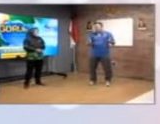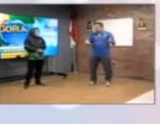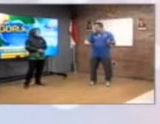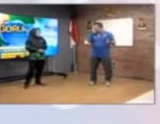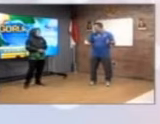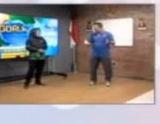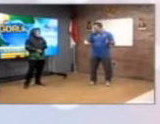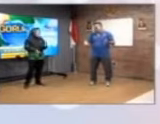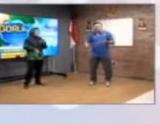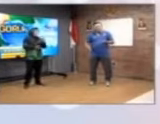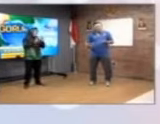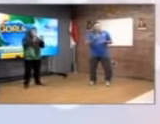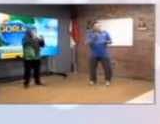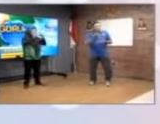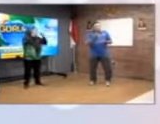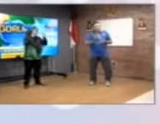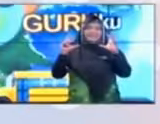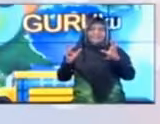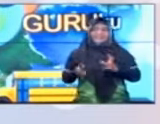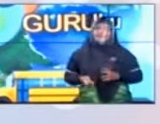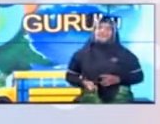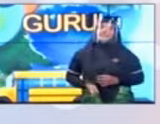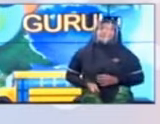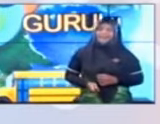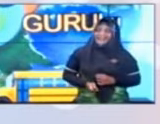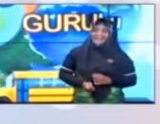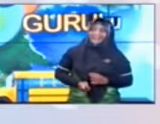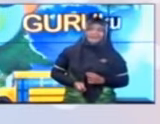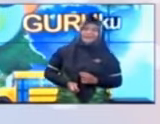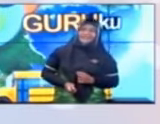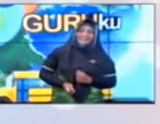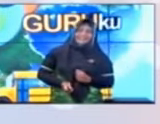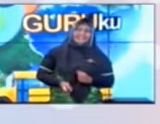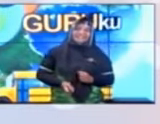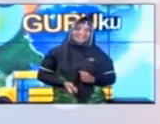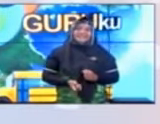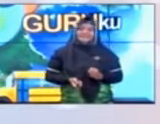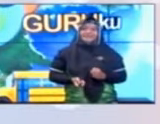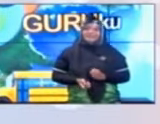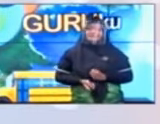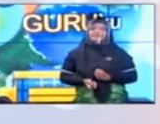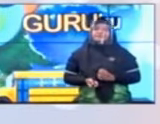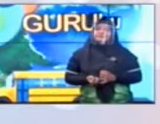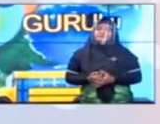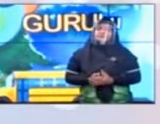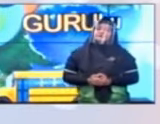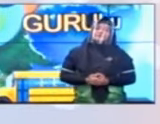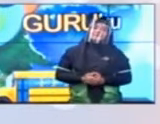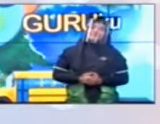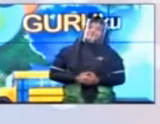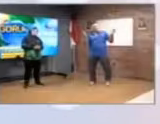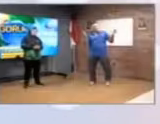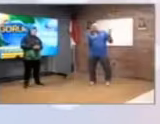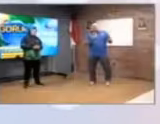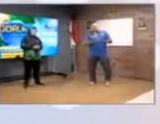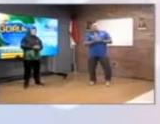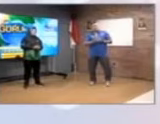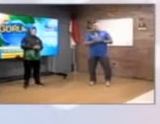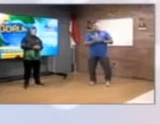mengayun dan mendarat. Ya, ada beberapa yang nanti dijadikan menjadi satu rangkaian. Oh, Pak. Begitu ya. Terima kasih. Nah, ini sekarang anak-anak kita